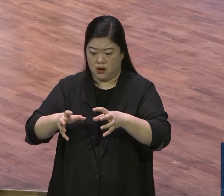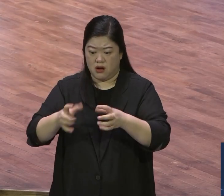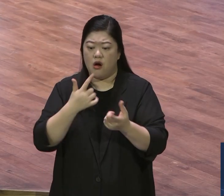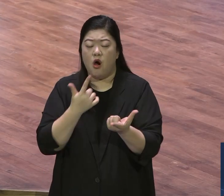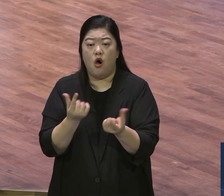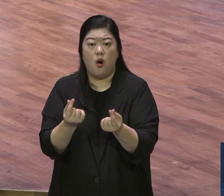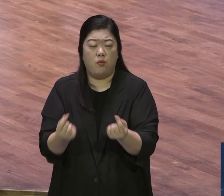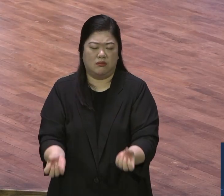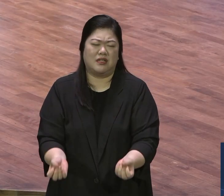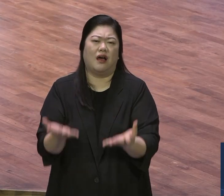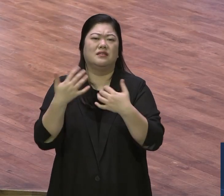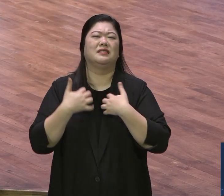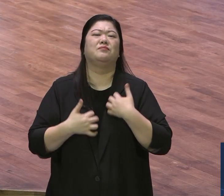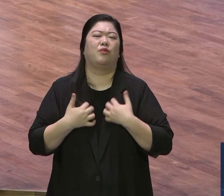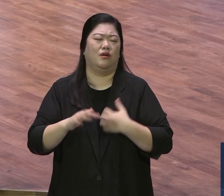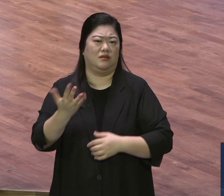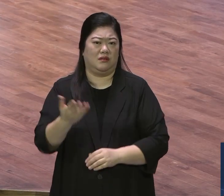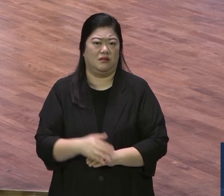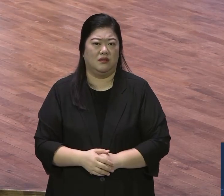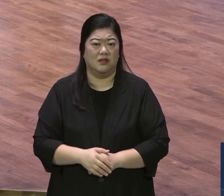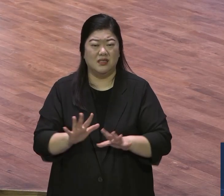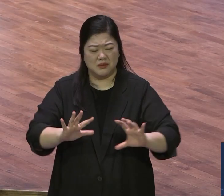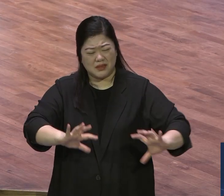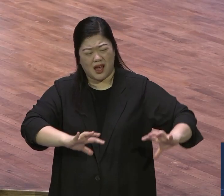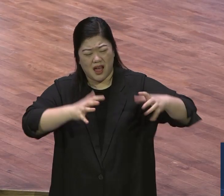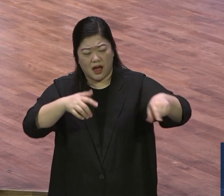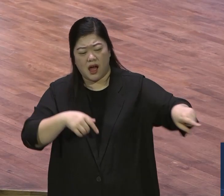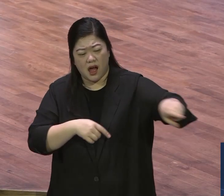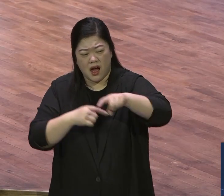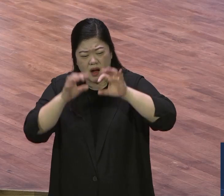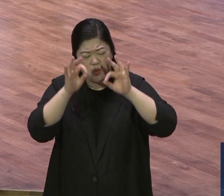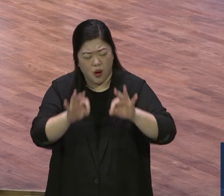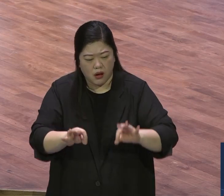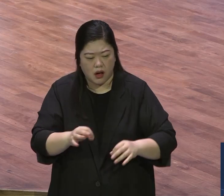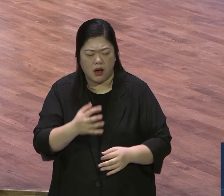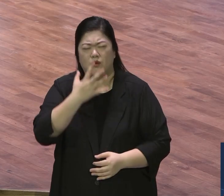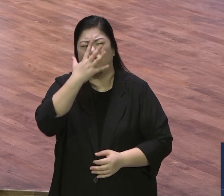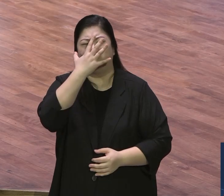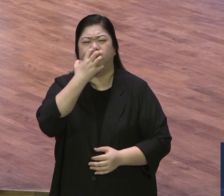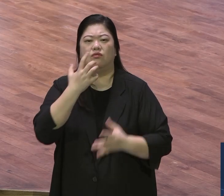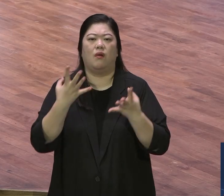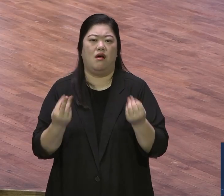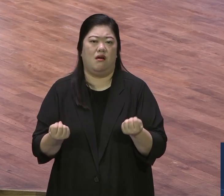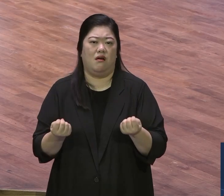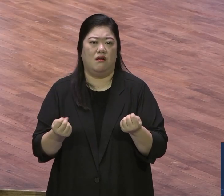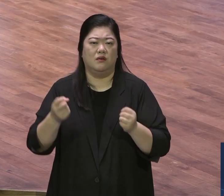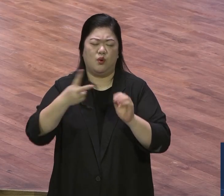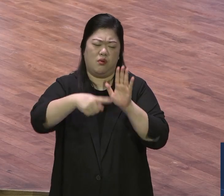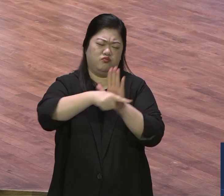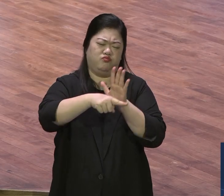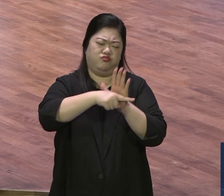되요. 지금 세상은 다 초상집이요. 우울합니다. 부정적입니다.